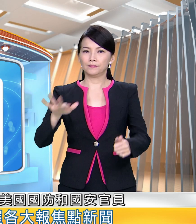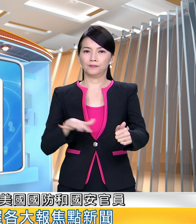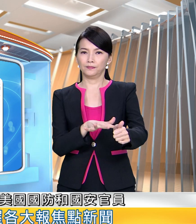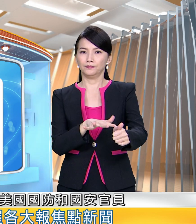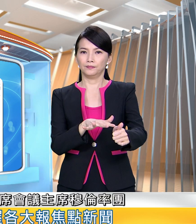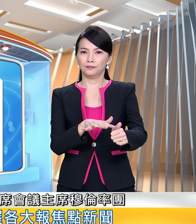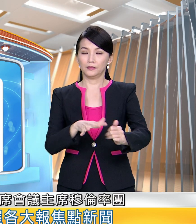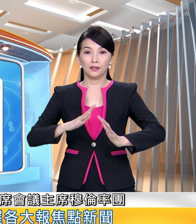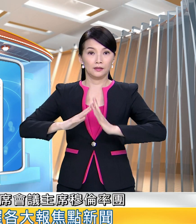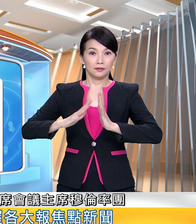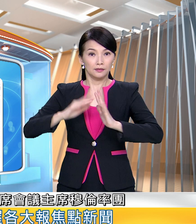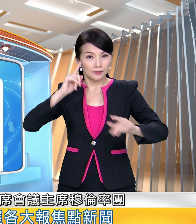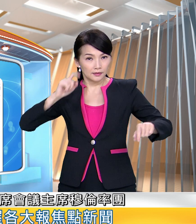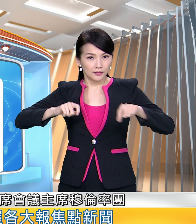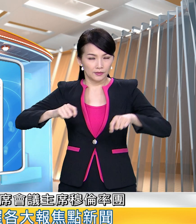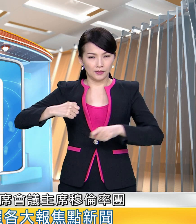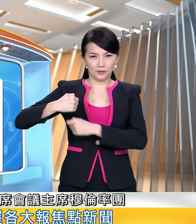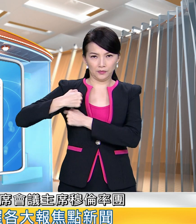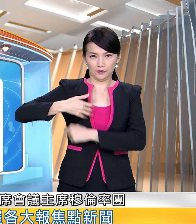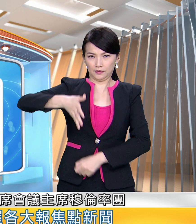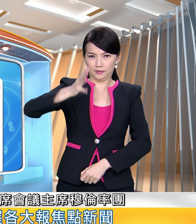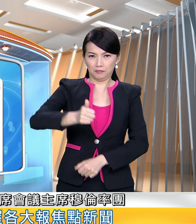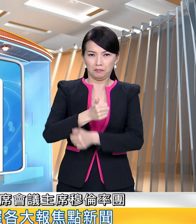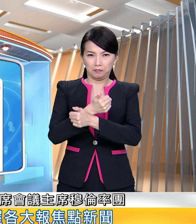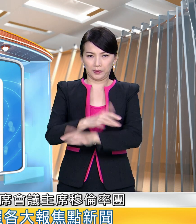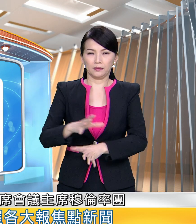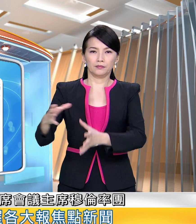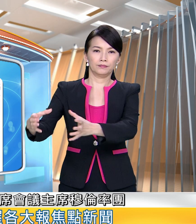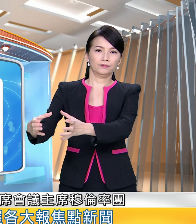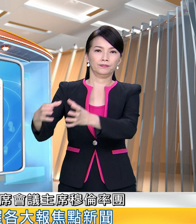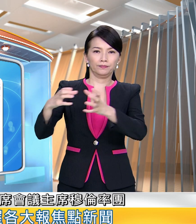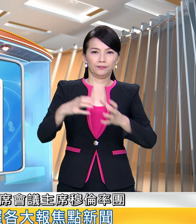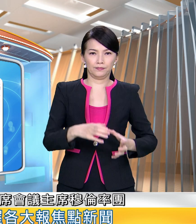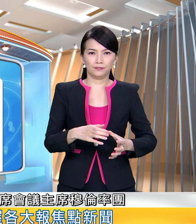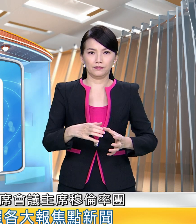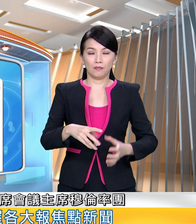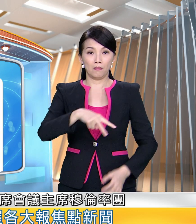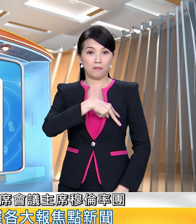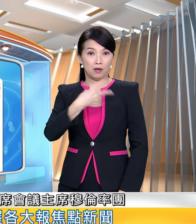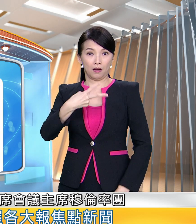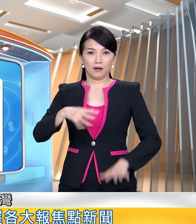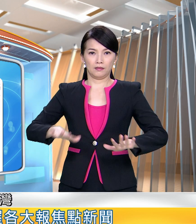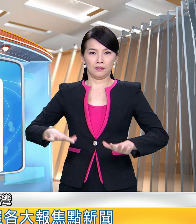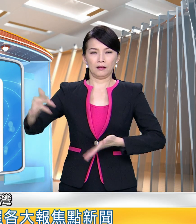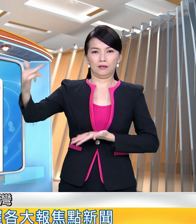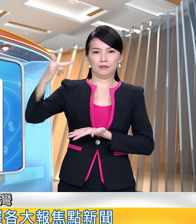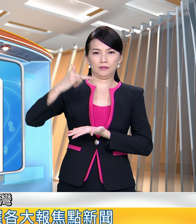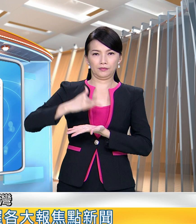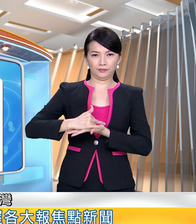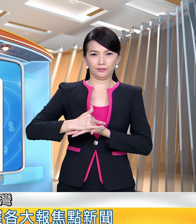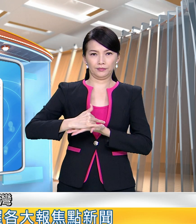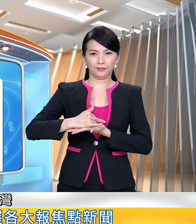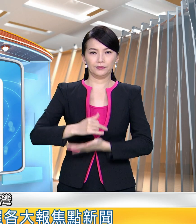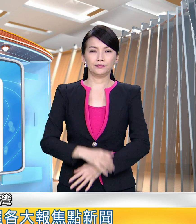员，由前参谋首长联席会议主席穆伦率团，预计今天抵达台